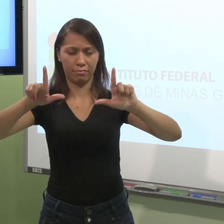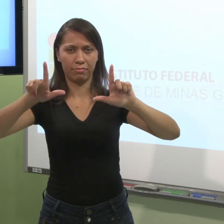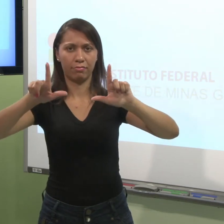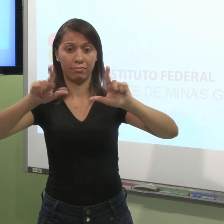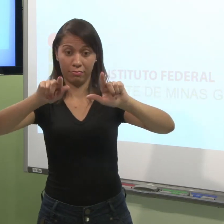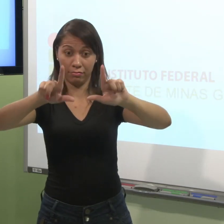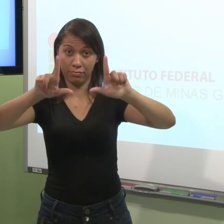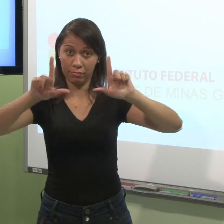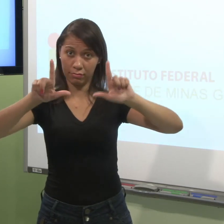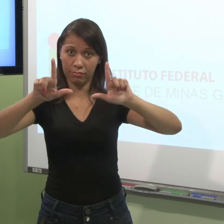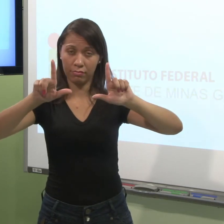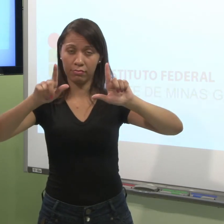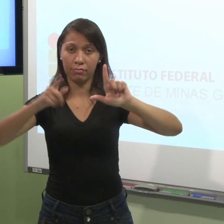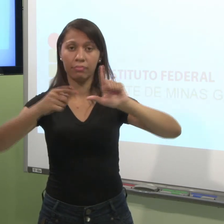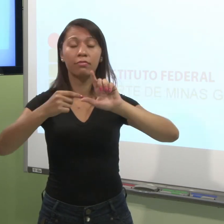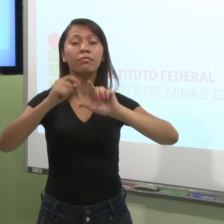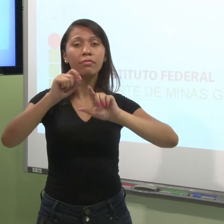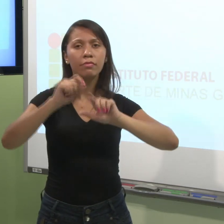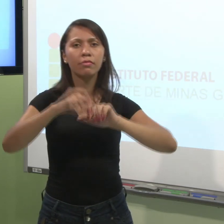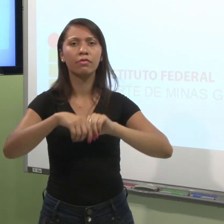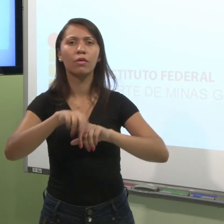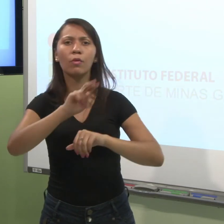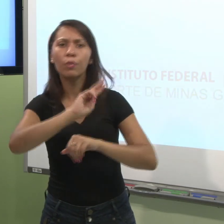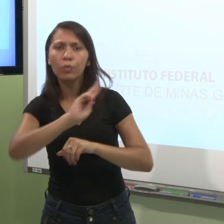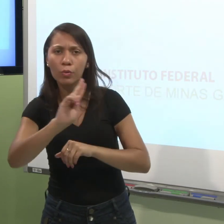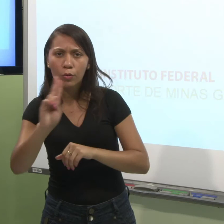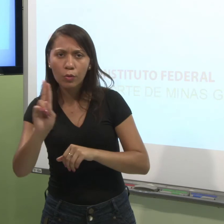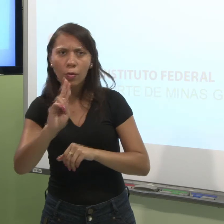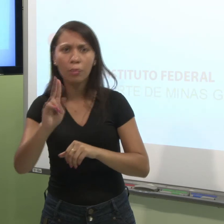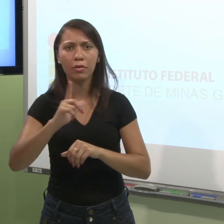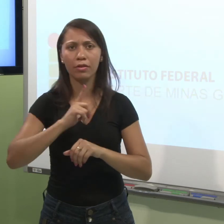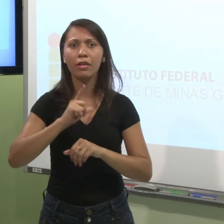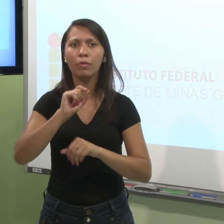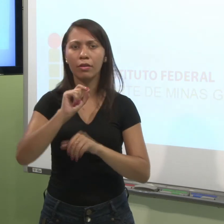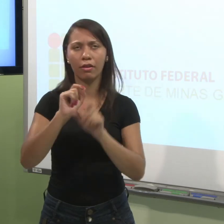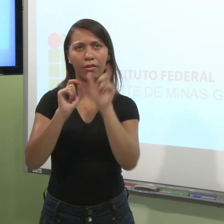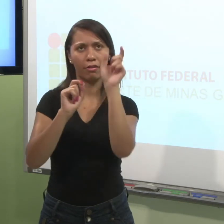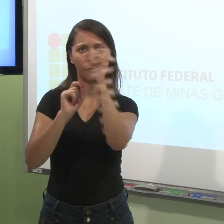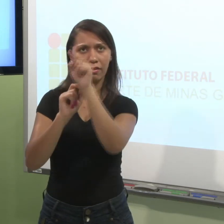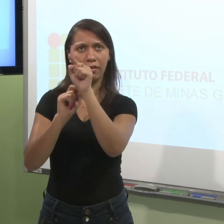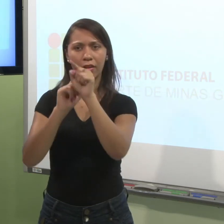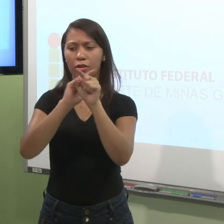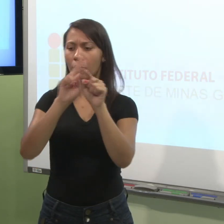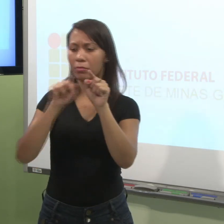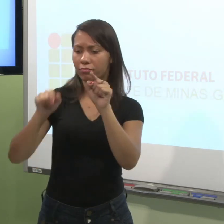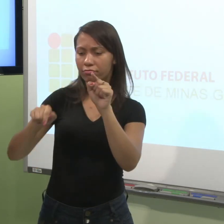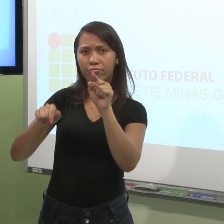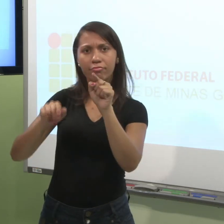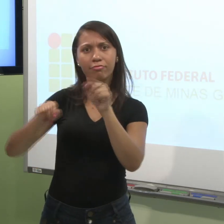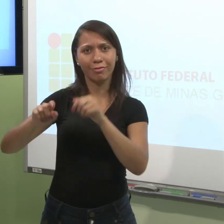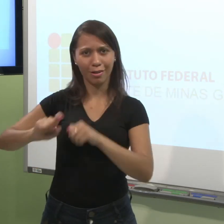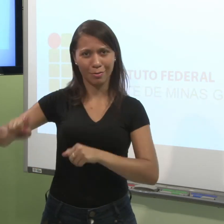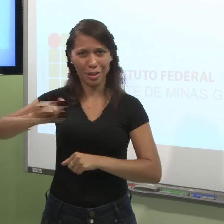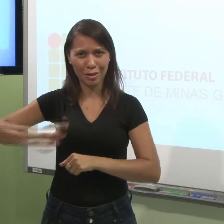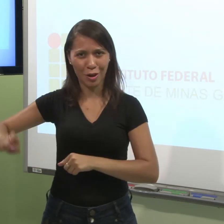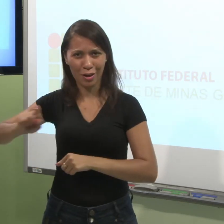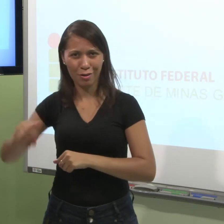Nessa janela você terá que selecionar o nome da impressora que está instalada em seu computador. Selecionar as páginas que vocês vão